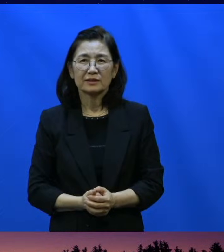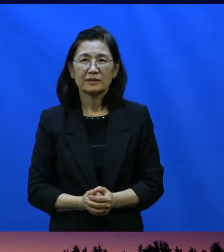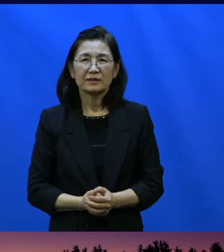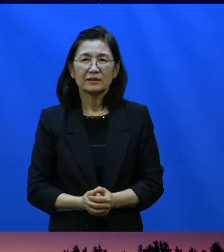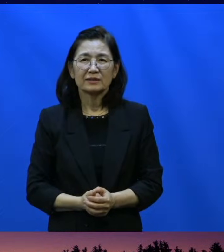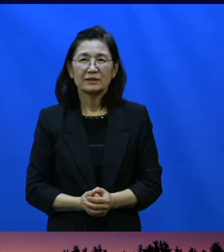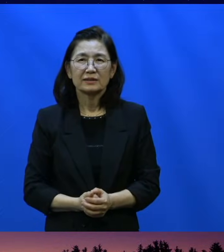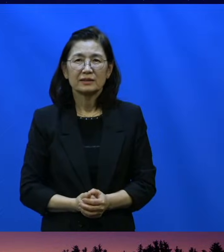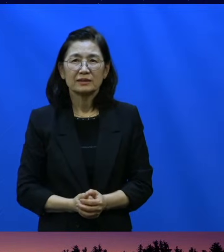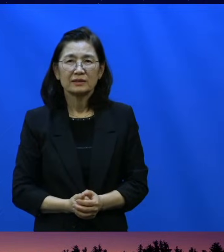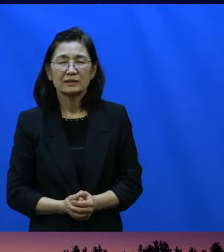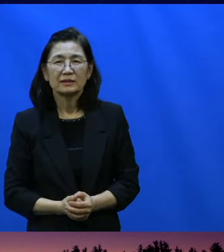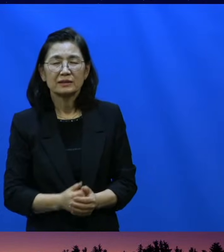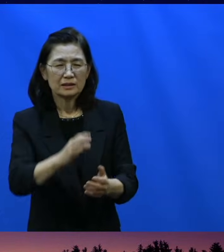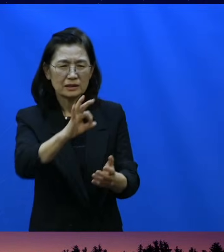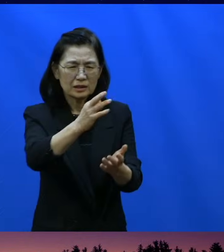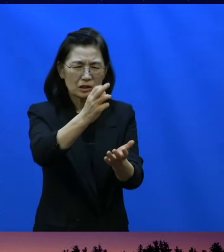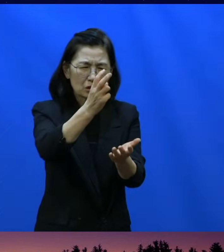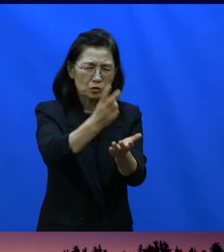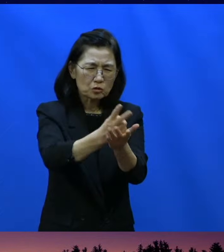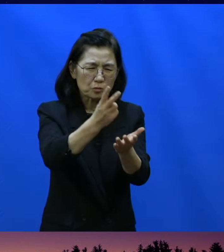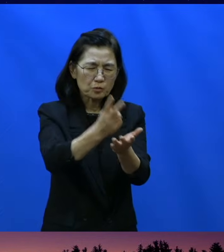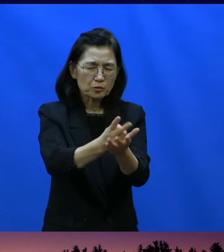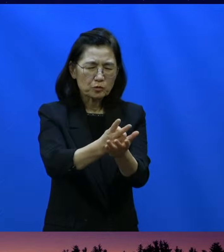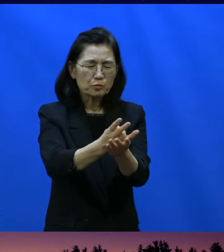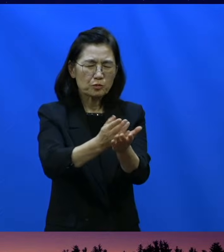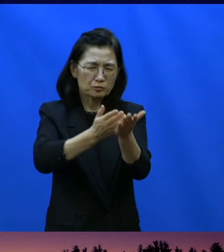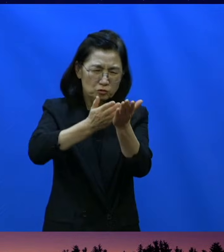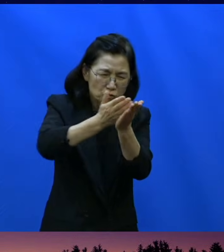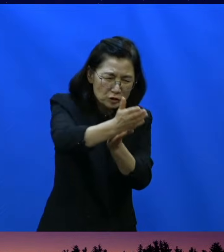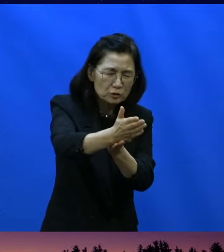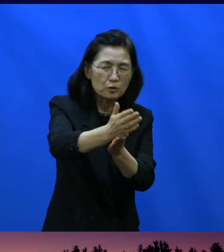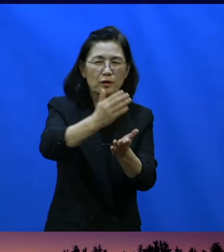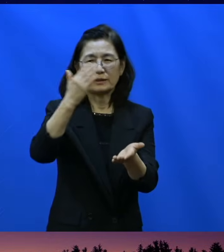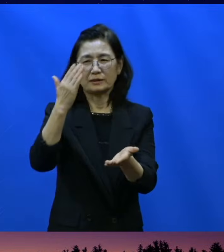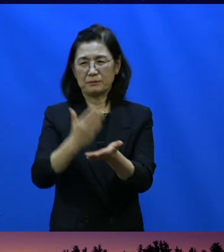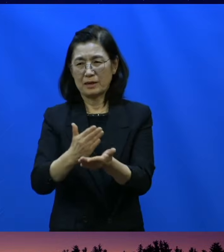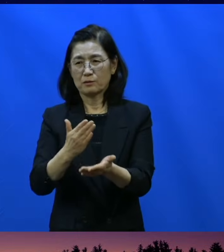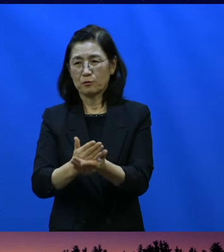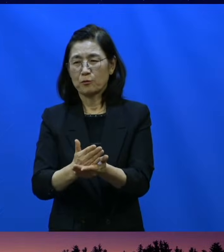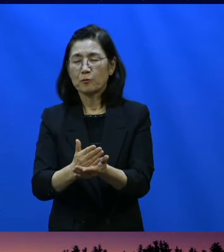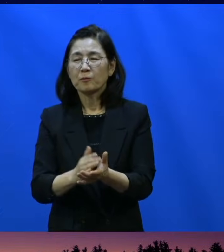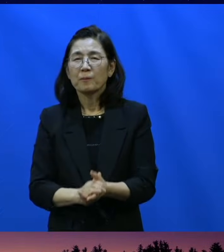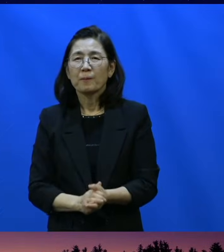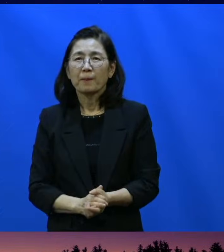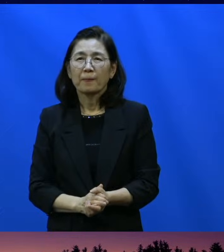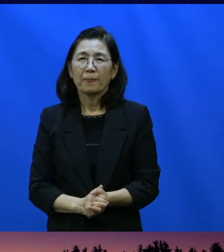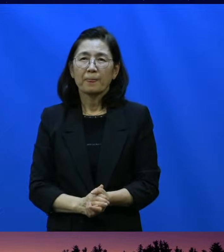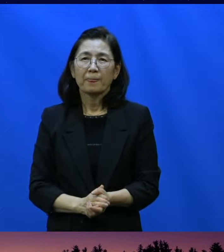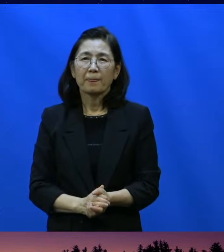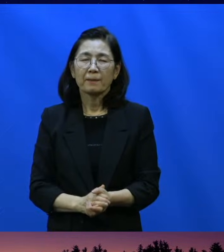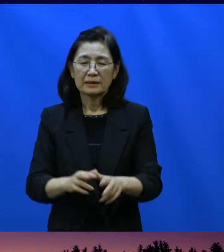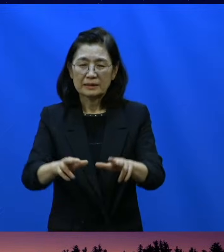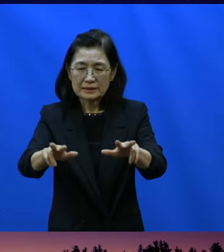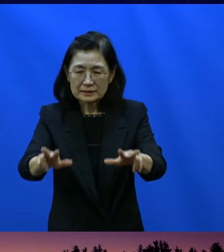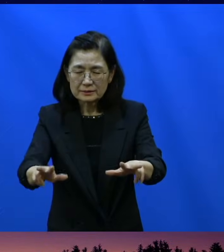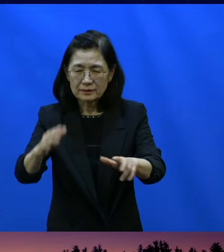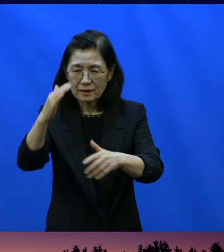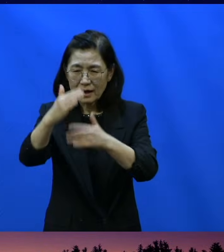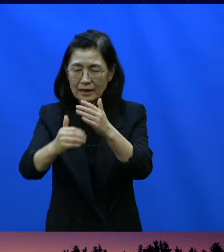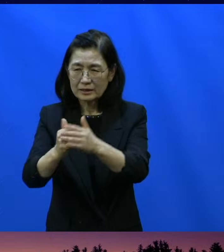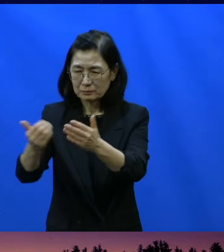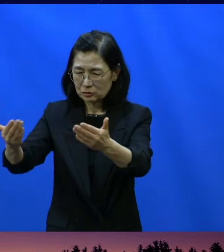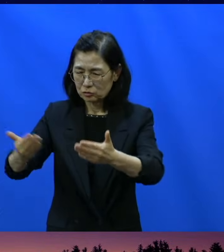다시 율법으로 돌아갈 이유가 없는 거죠. 율법은 이전의 방식이에요. 은혜를 알기 전에 필요했던 거죠. 이제는 하나님의 베푸신